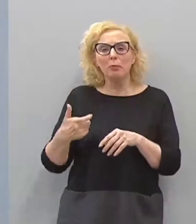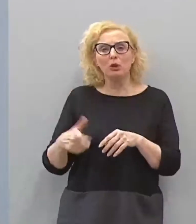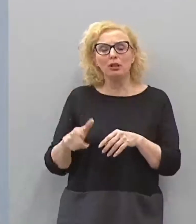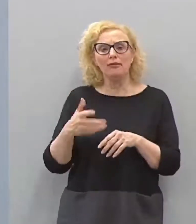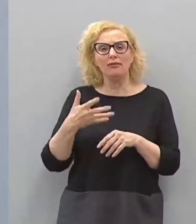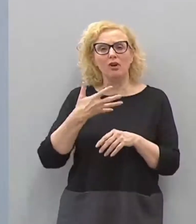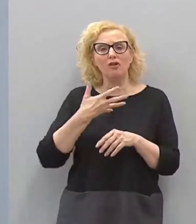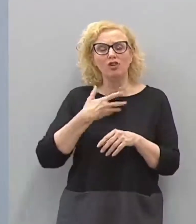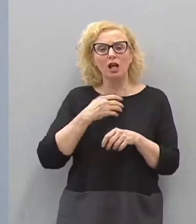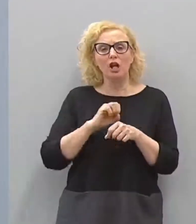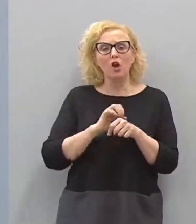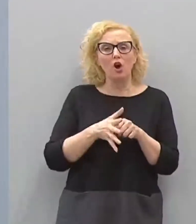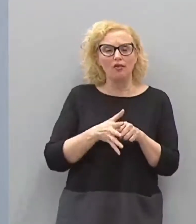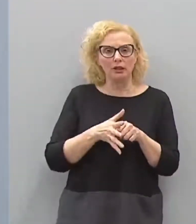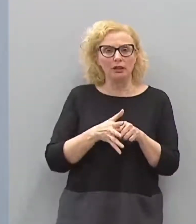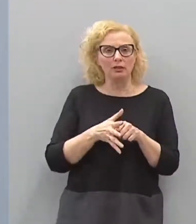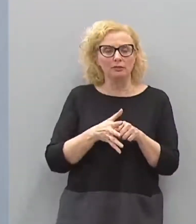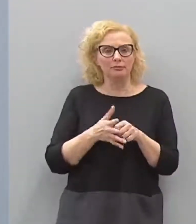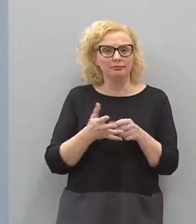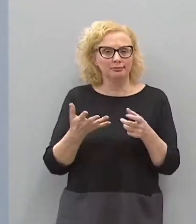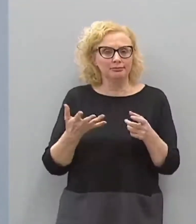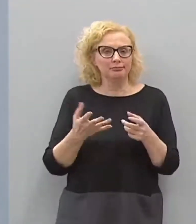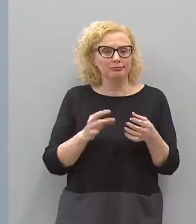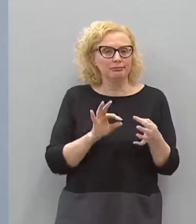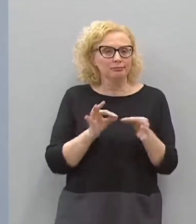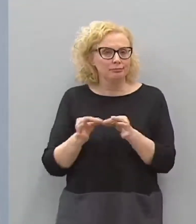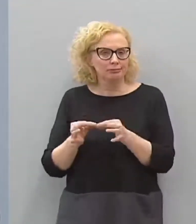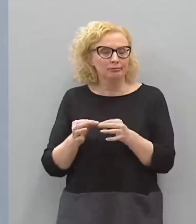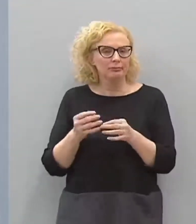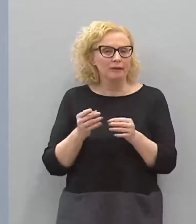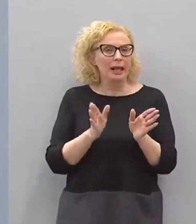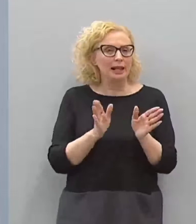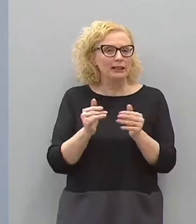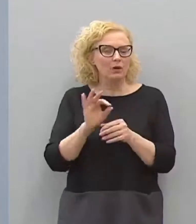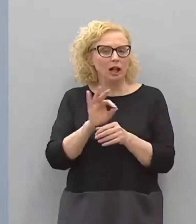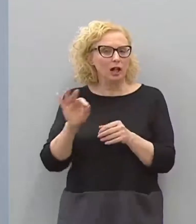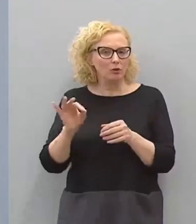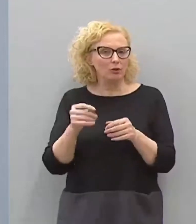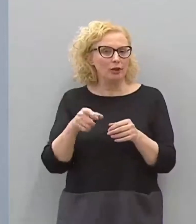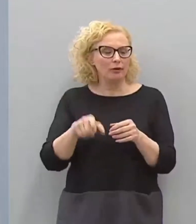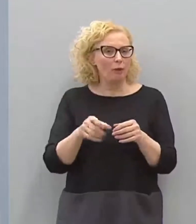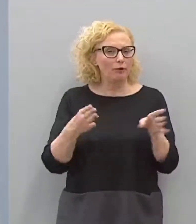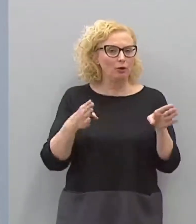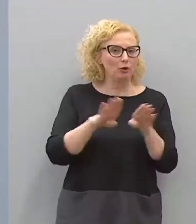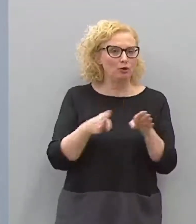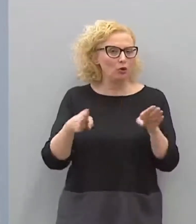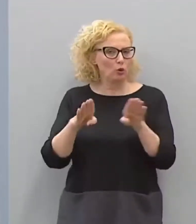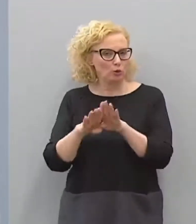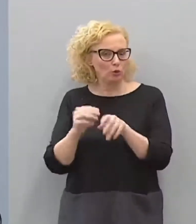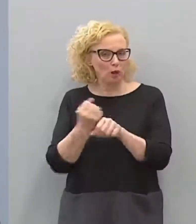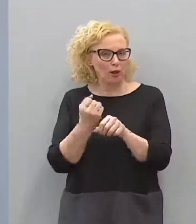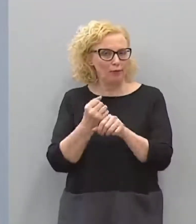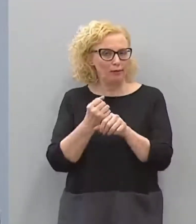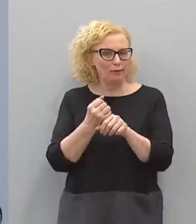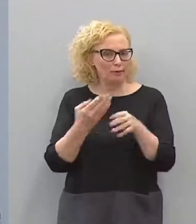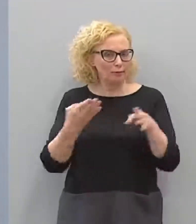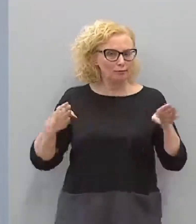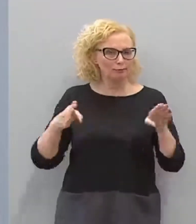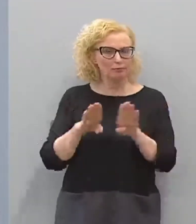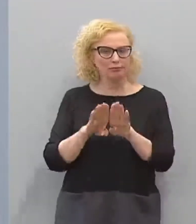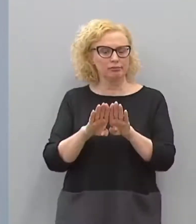perché c'è il comico perché purtroppo delle istruzioni portano a determinate categorie che vengono chiuse o non non lavorano dobbiamo anche